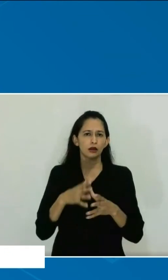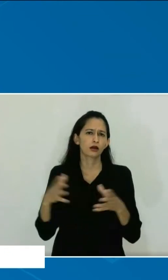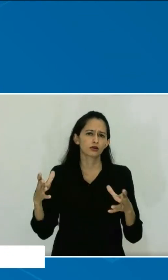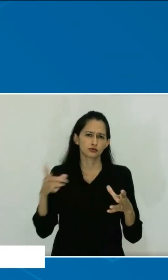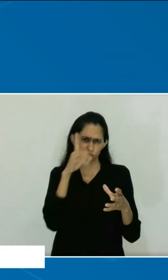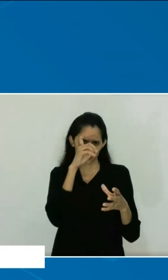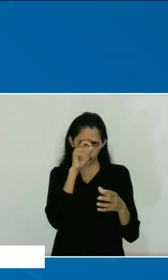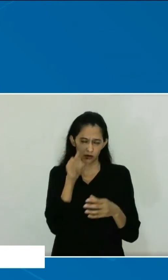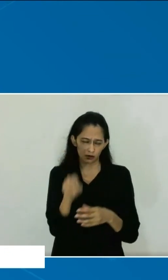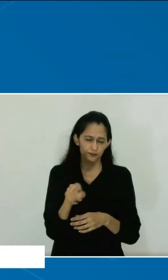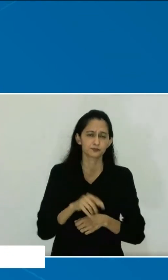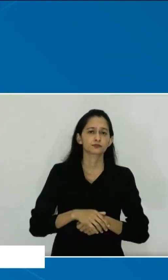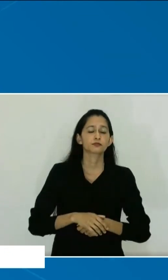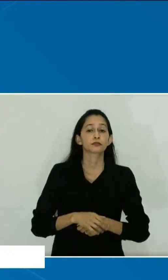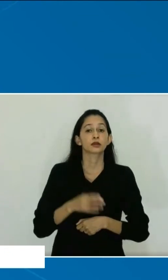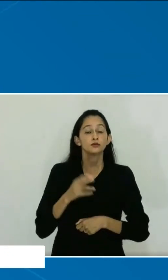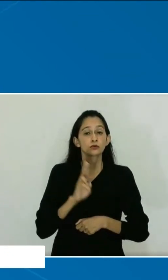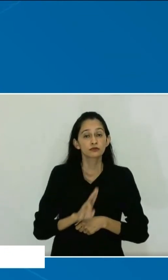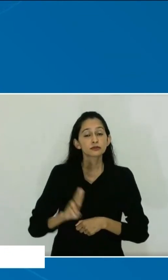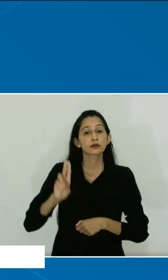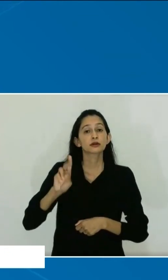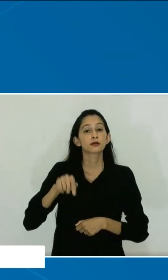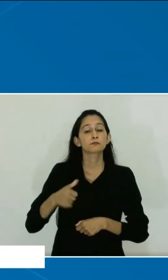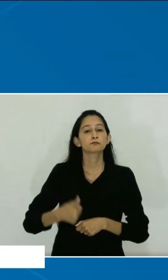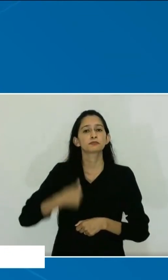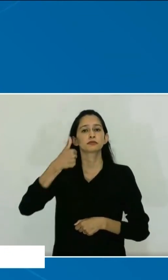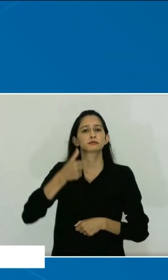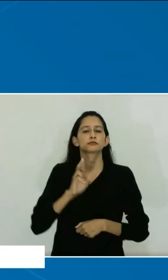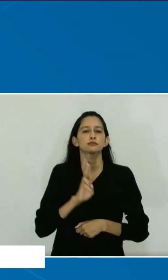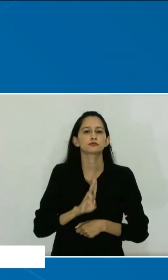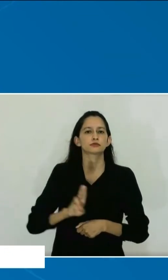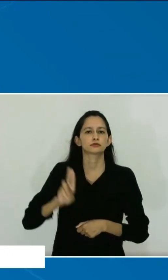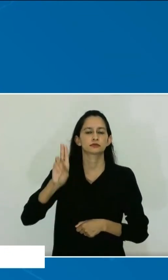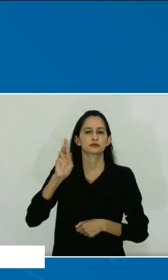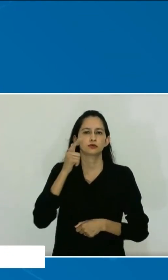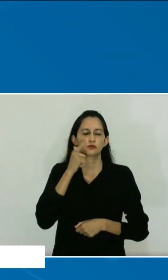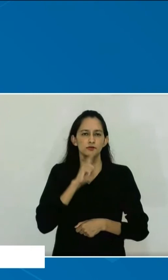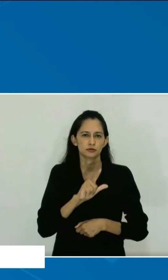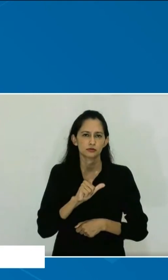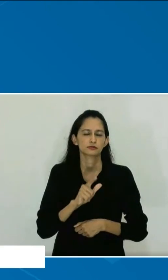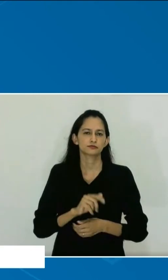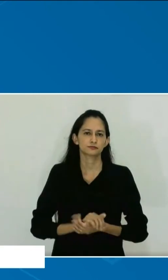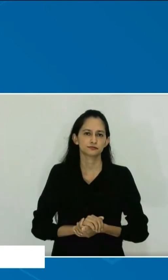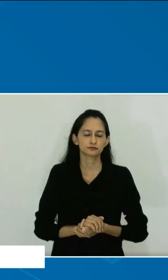Aliás, a nossa universidade é a primeira universidade criada fora do eixo das capitais.